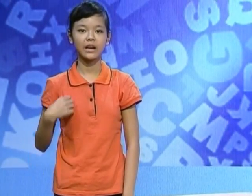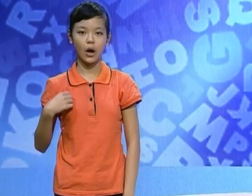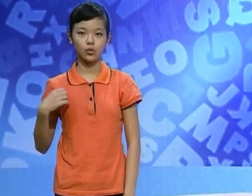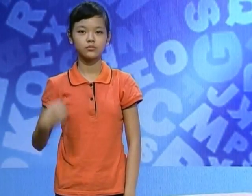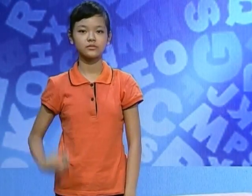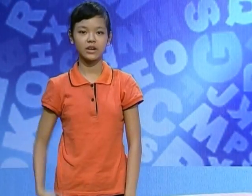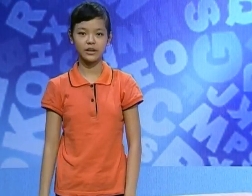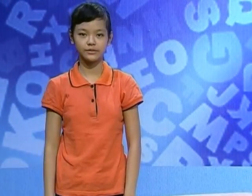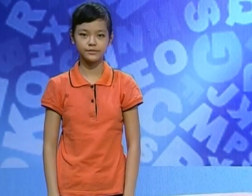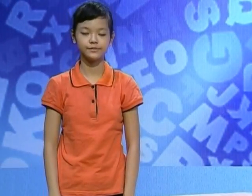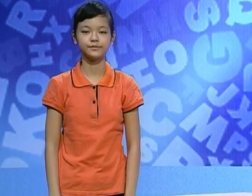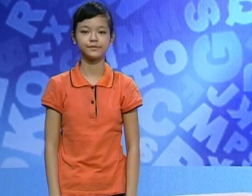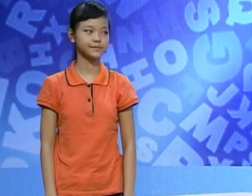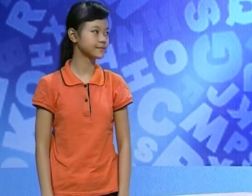Chúng ta cùng ôn lại ký hiệu áo dài với bạn nhé. À,